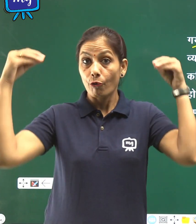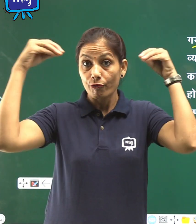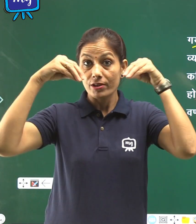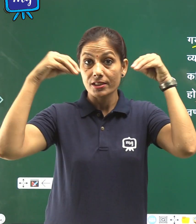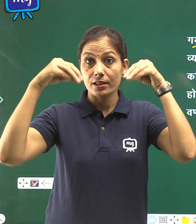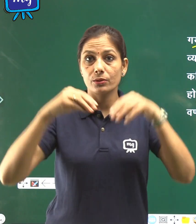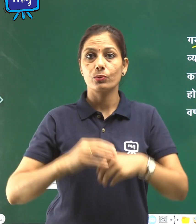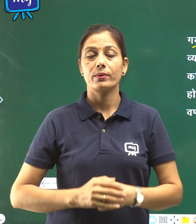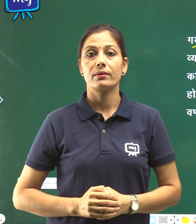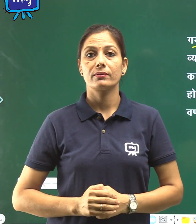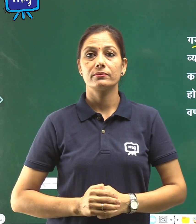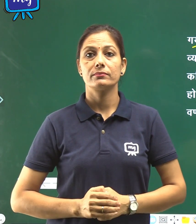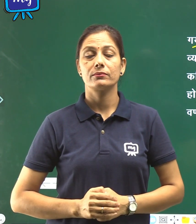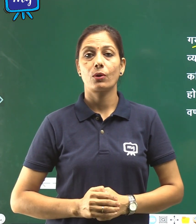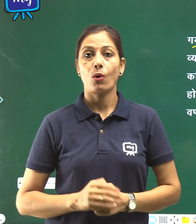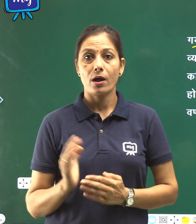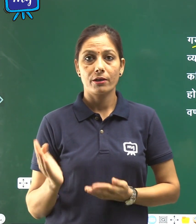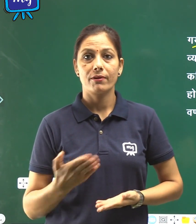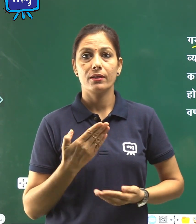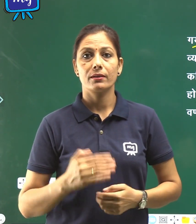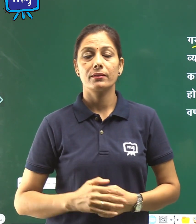में होने वाले